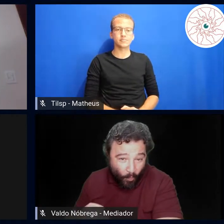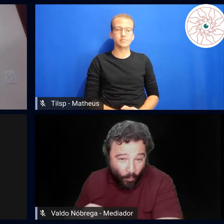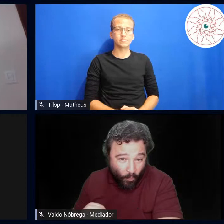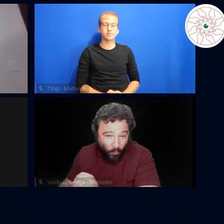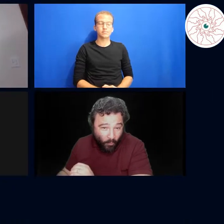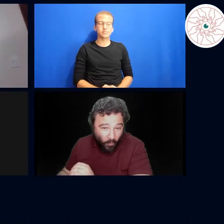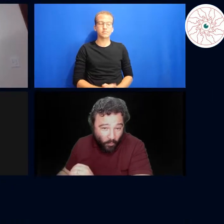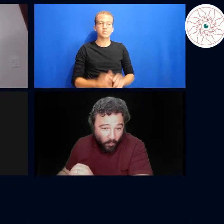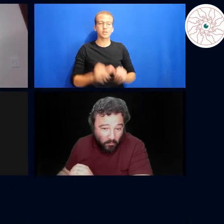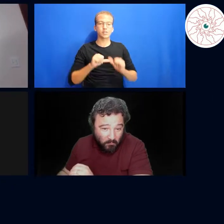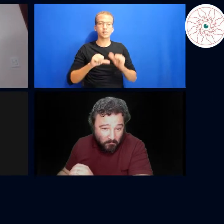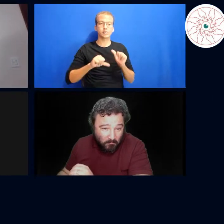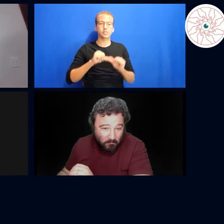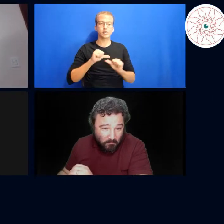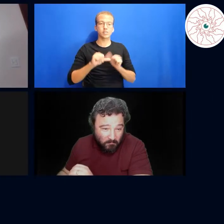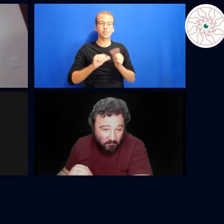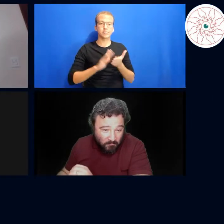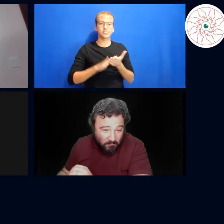pergunta.